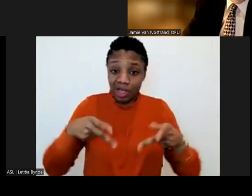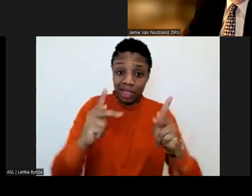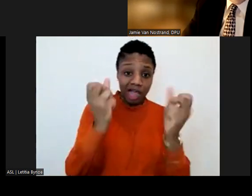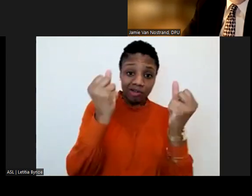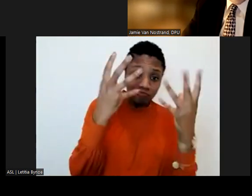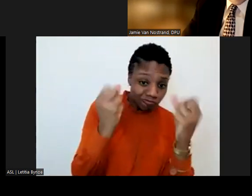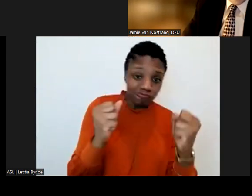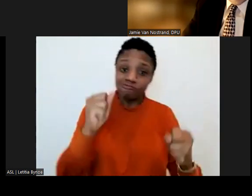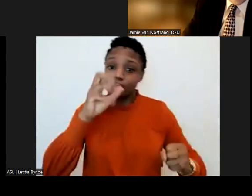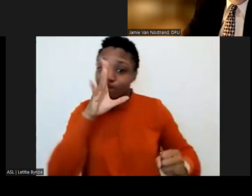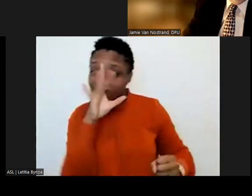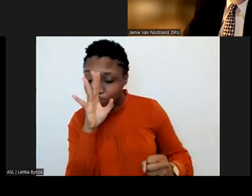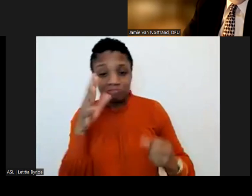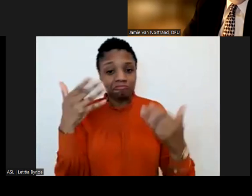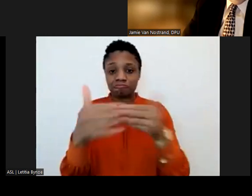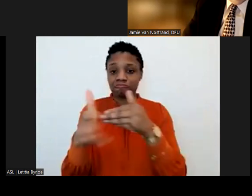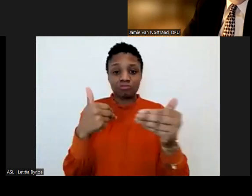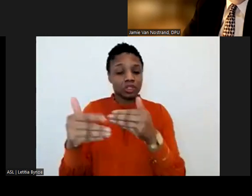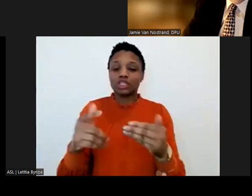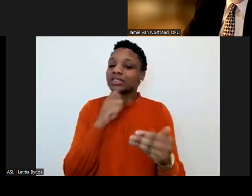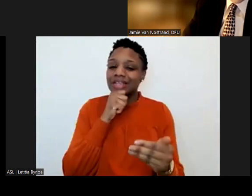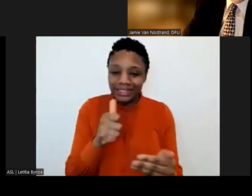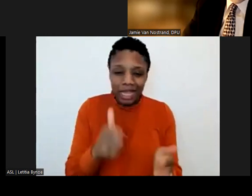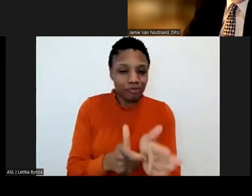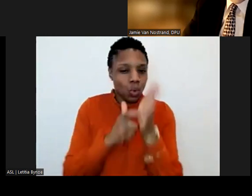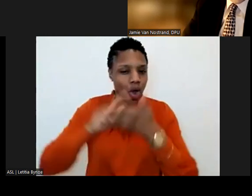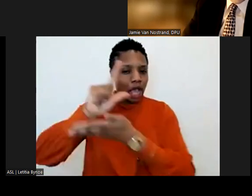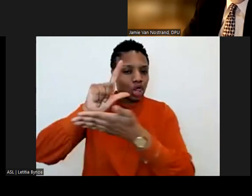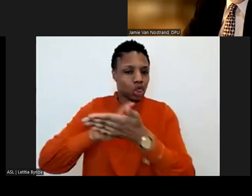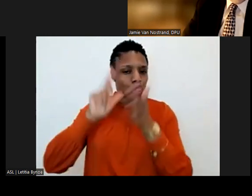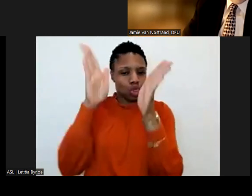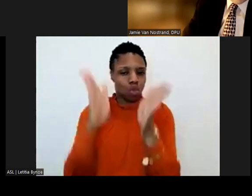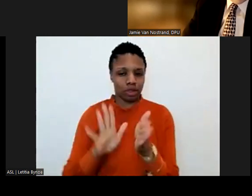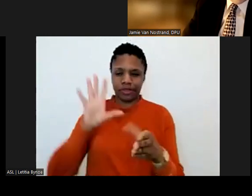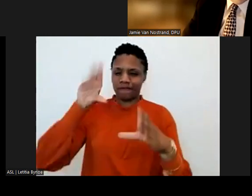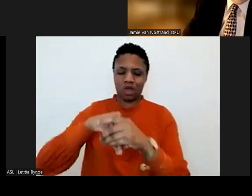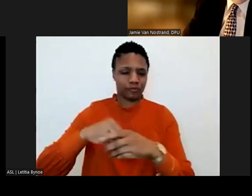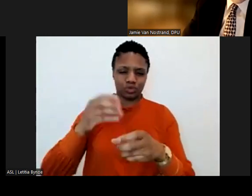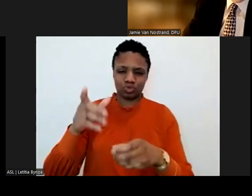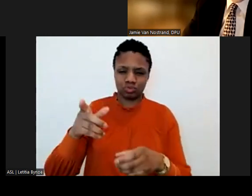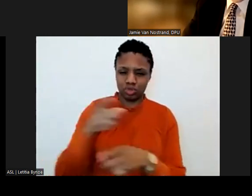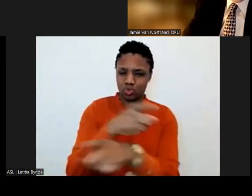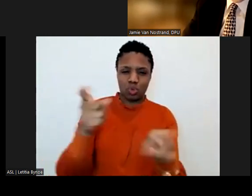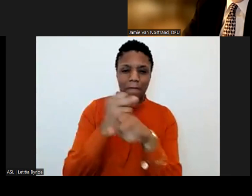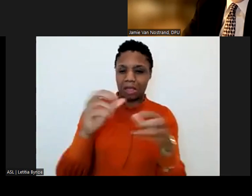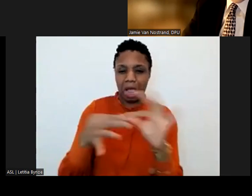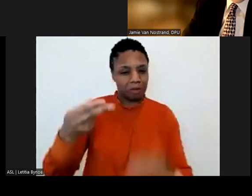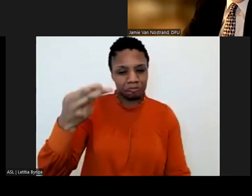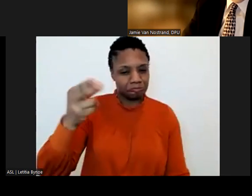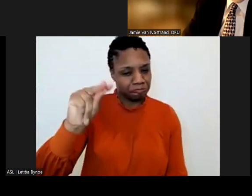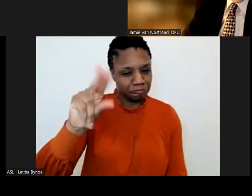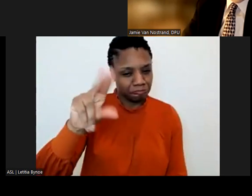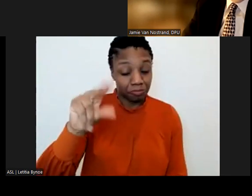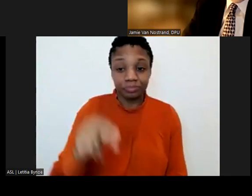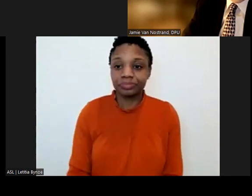cualquier formato está bien no necesitan un abogado para presentar esos comentarios Okay Gracias Ahora voy